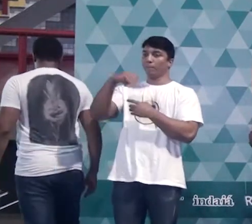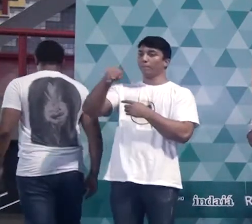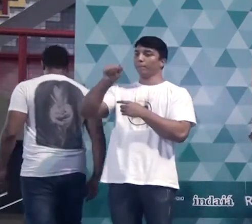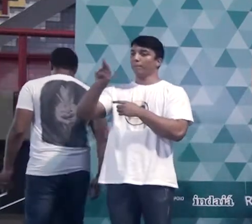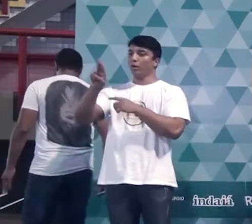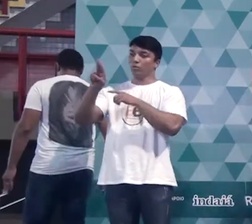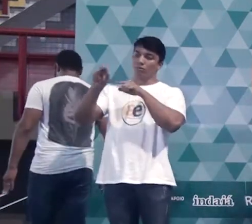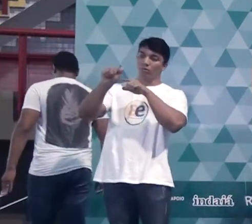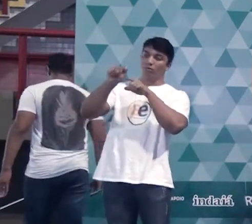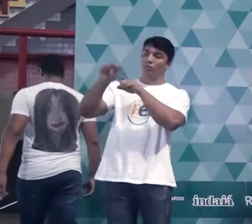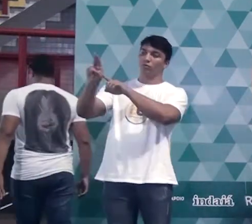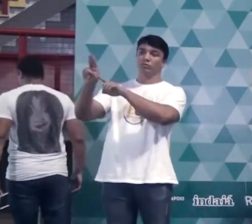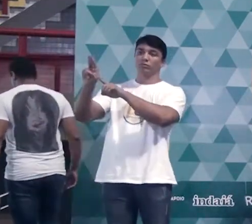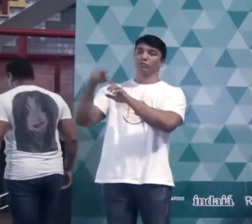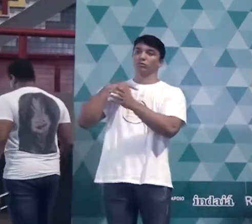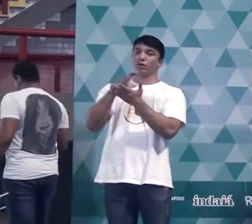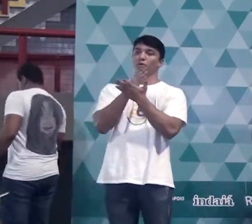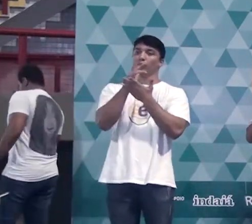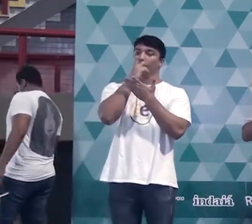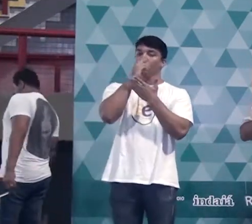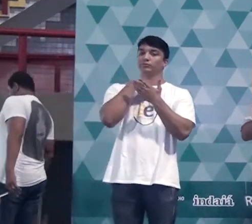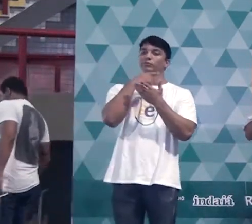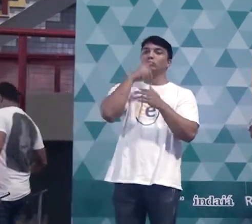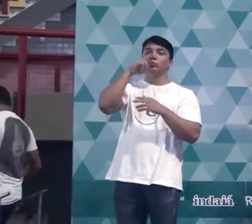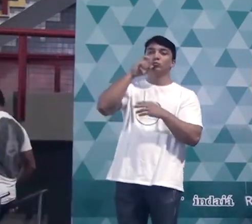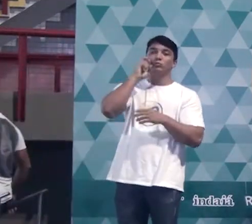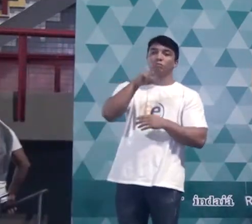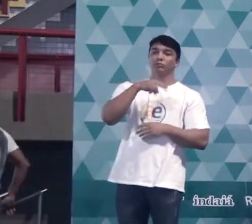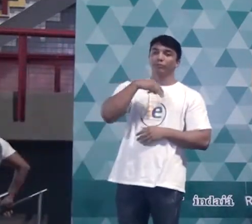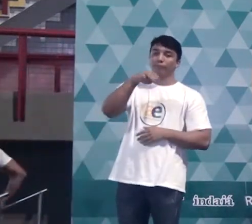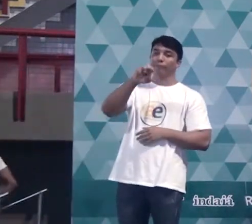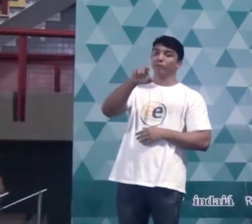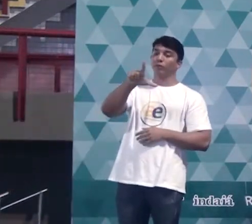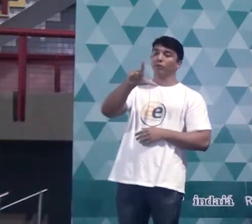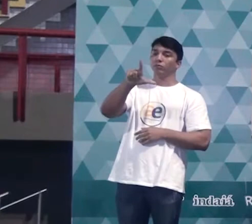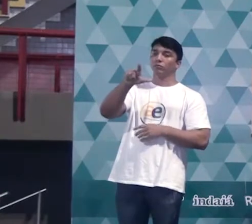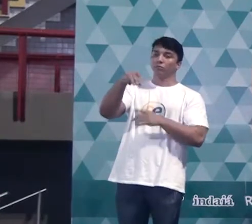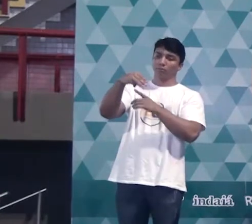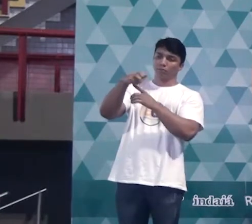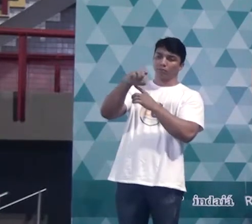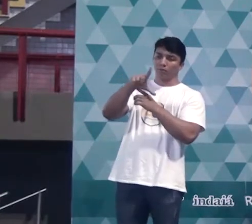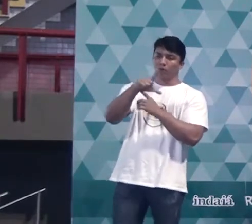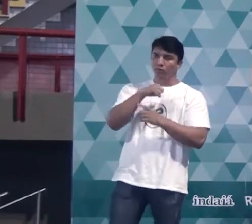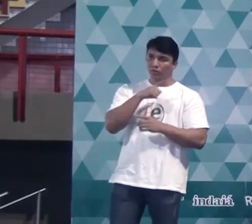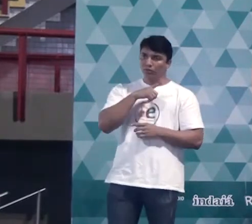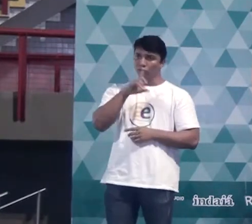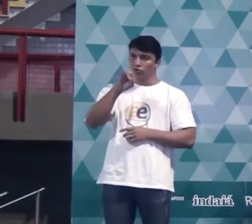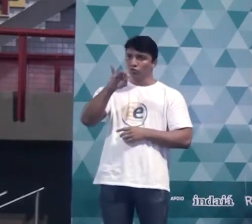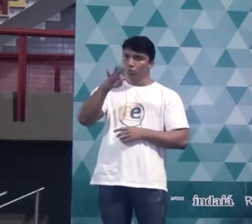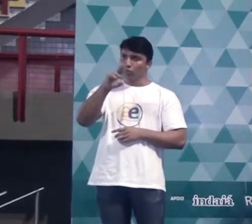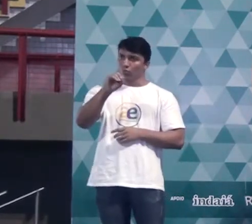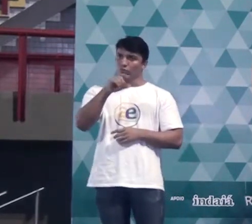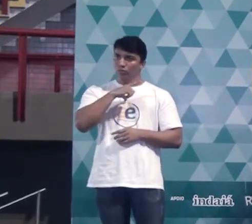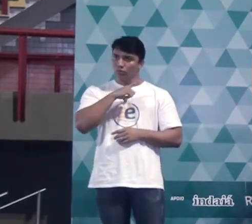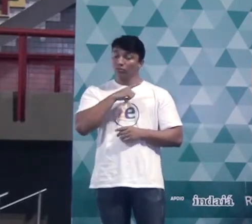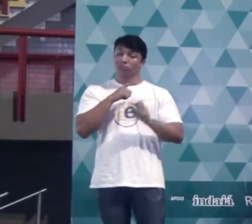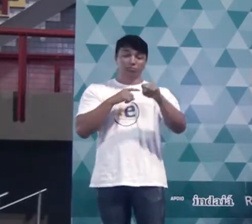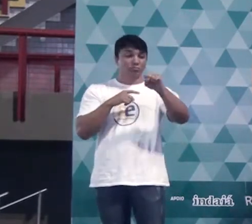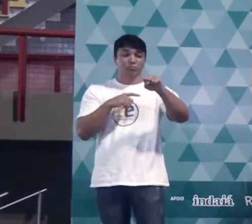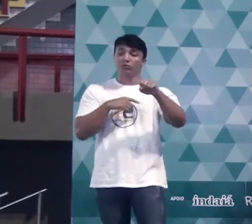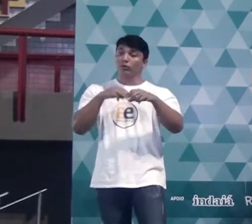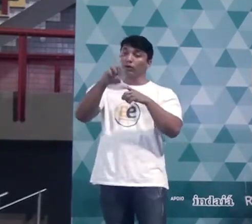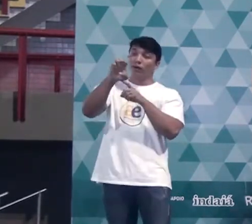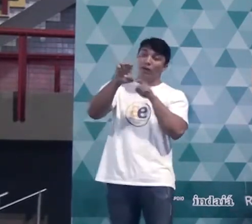U, mas tem gente que morre e não vê ditongo na palavra mel. Em mel, tem ou não tem ditongo? Tem, o